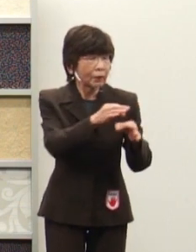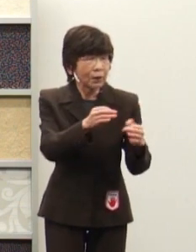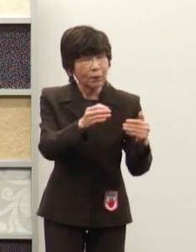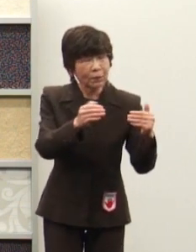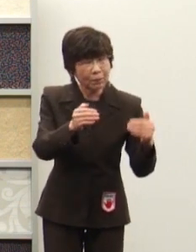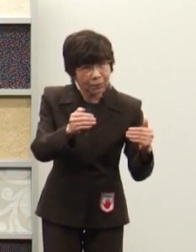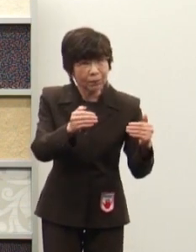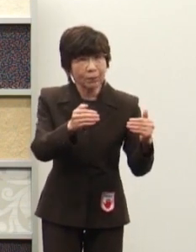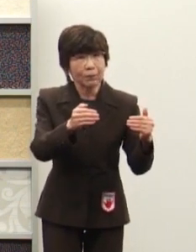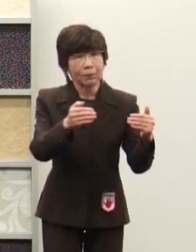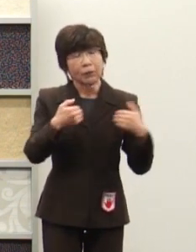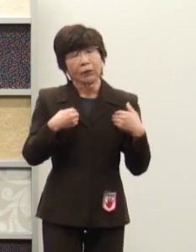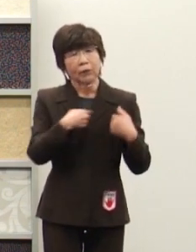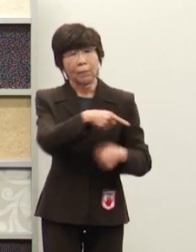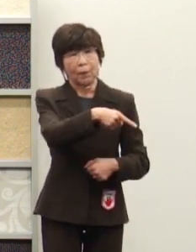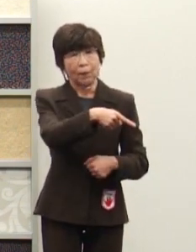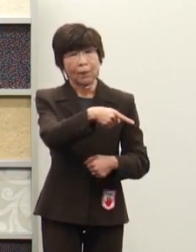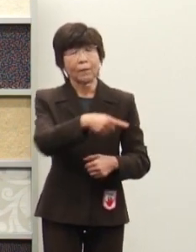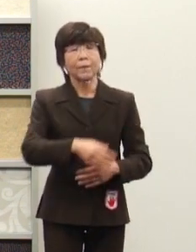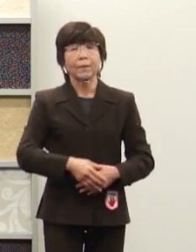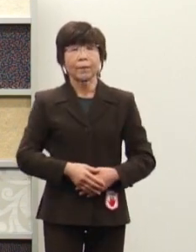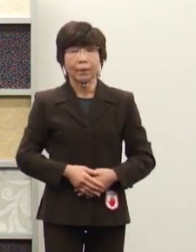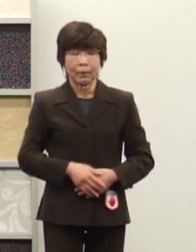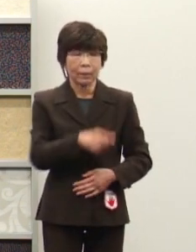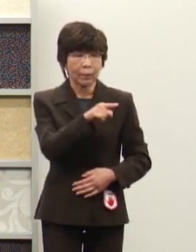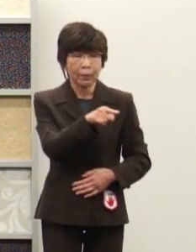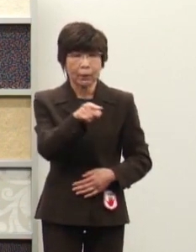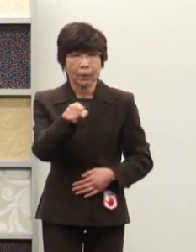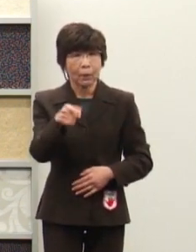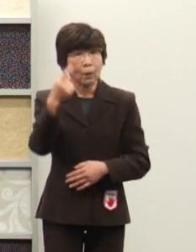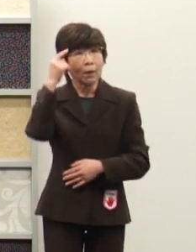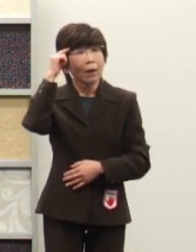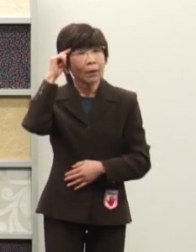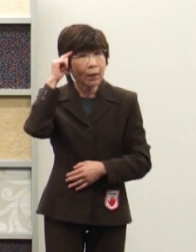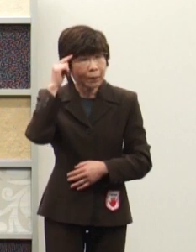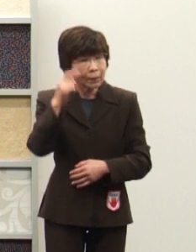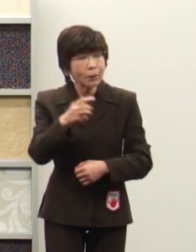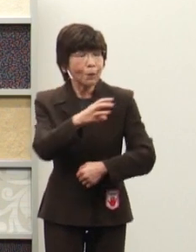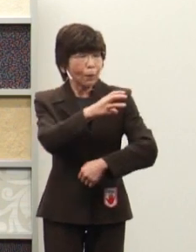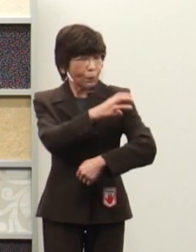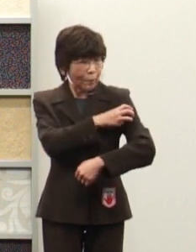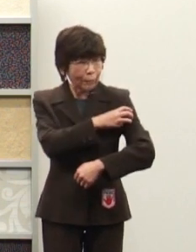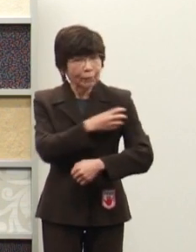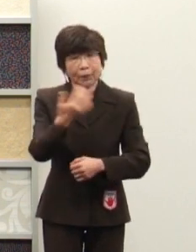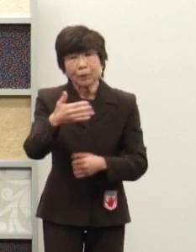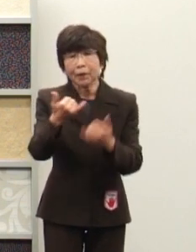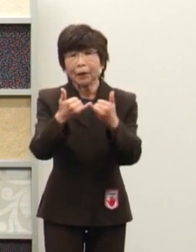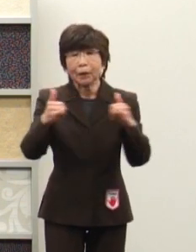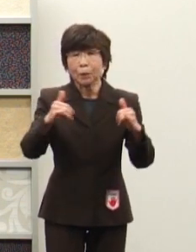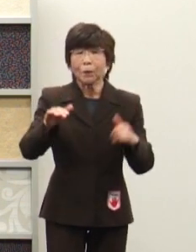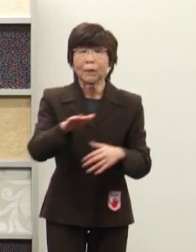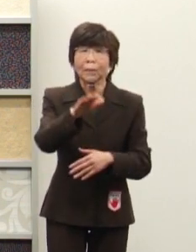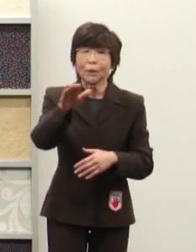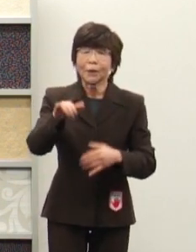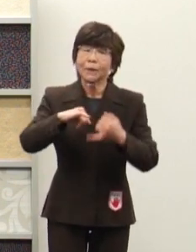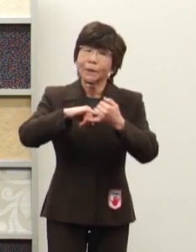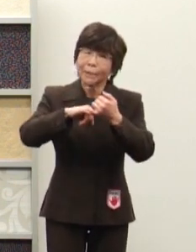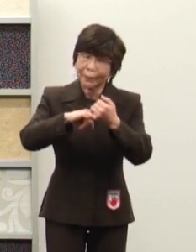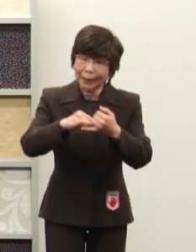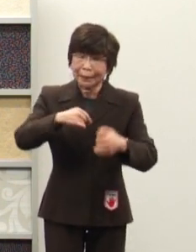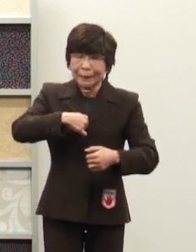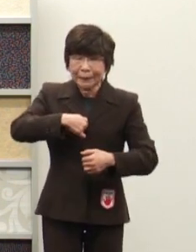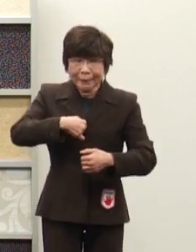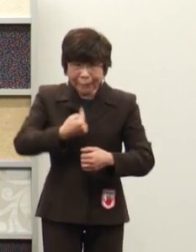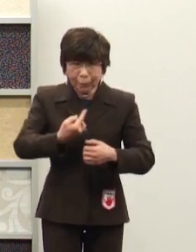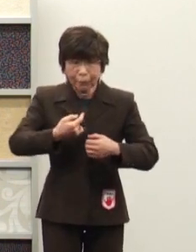キをかけているという状況でもありますので、まあ、そういう意味ではですね、そのワクチンを打たれていない方に関してはぜひ気をつけていただきた